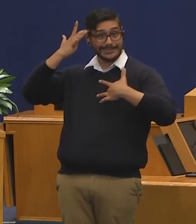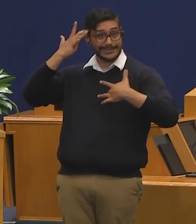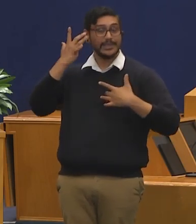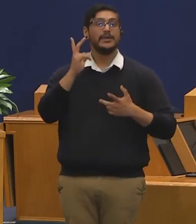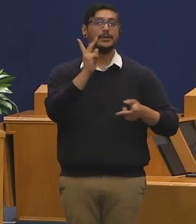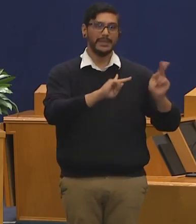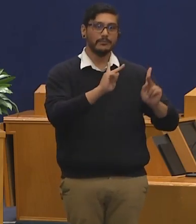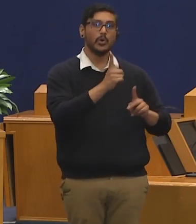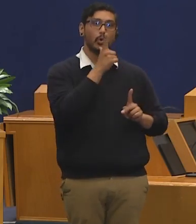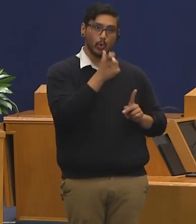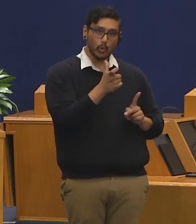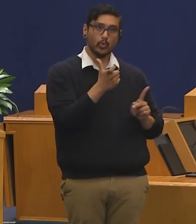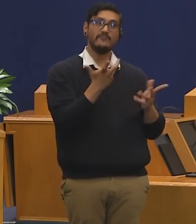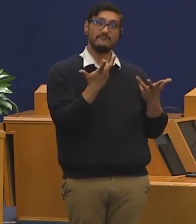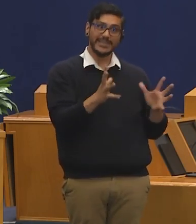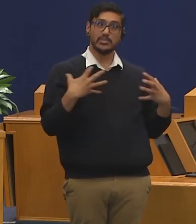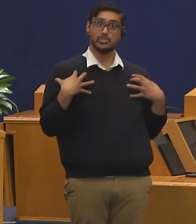que se